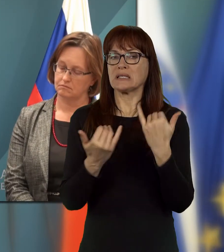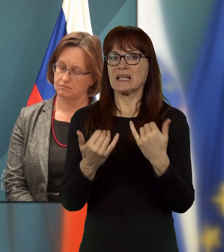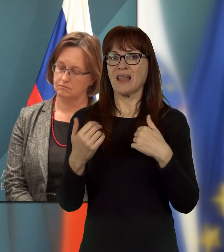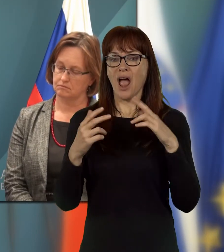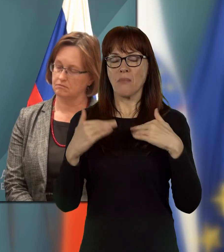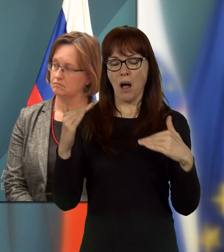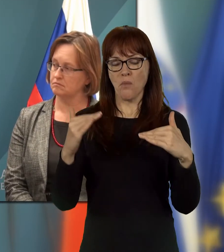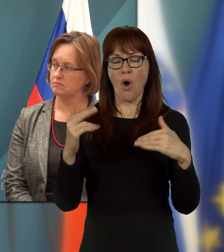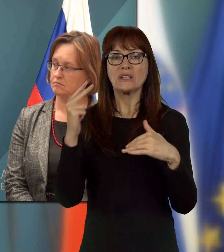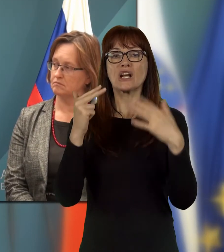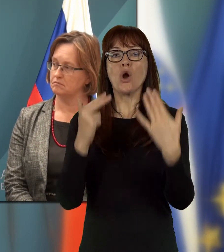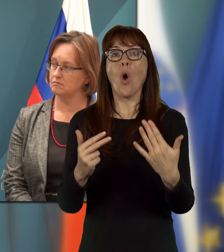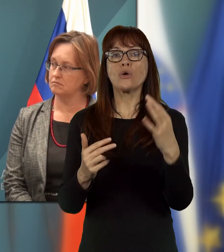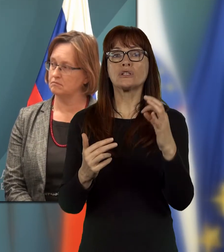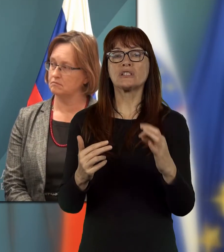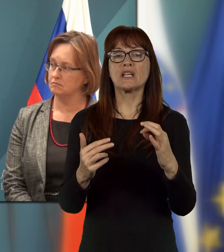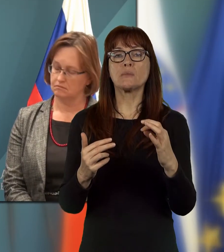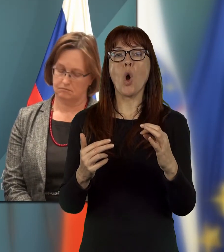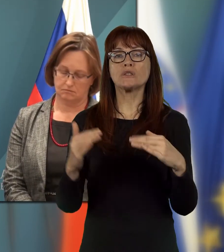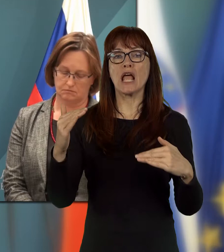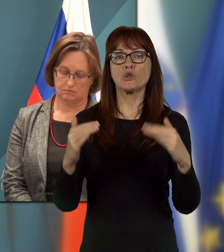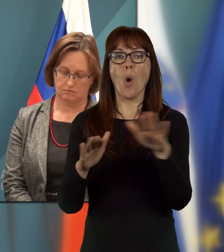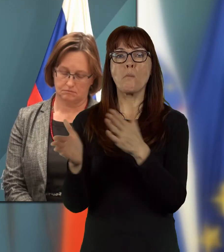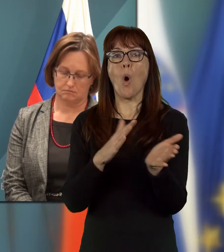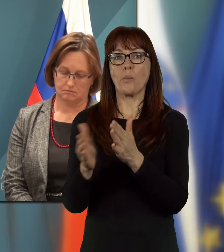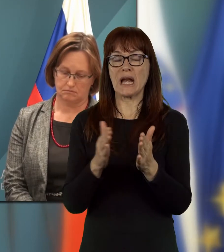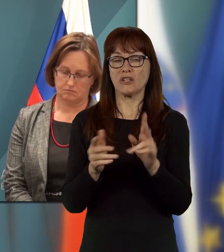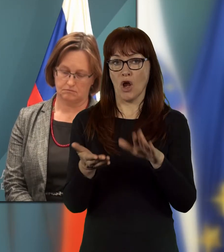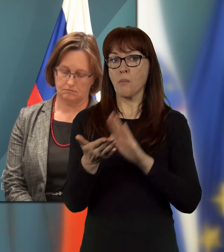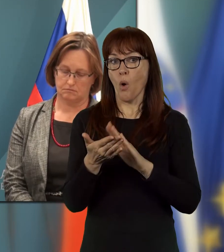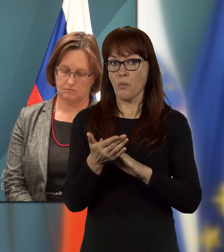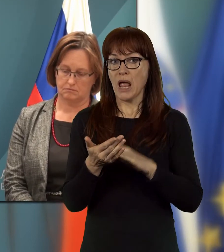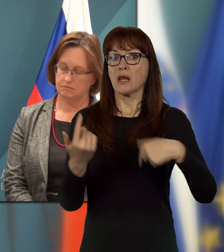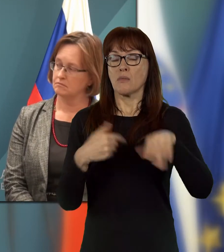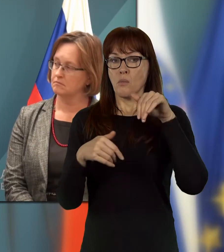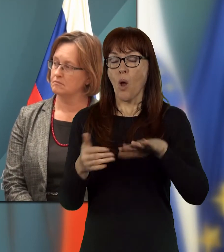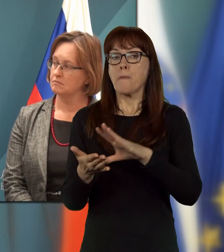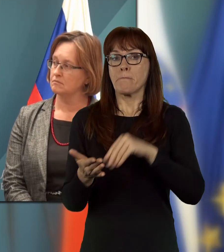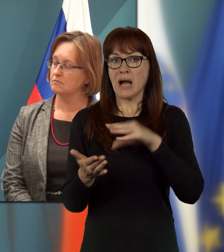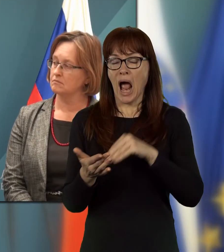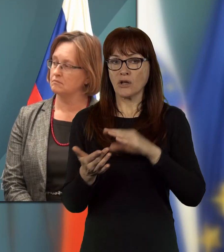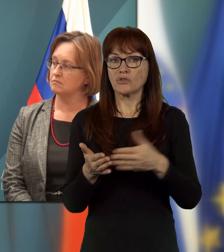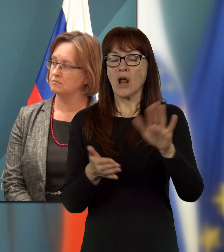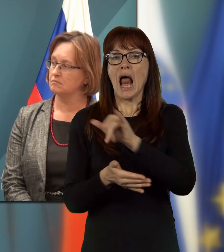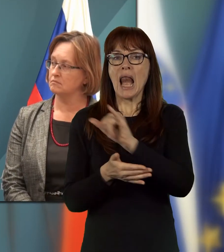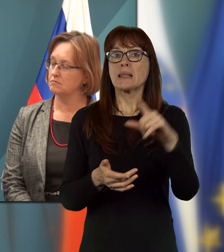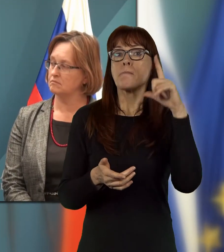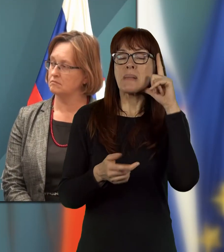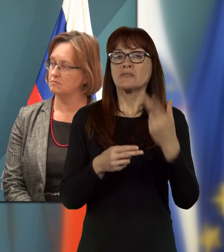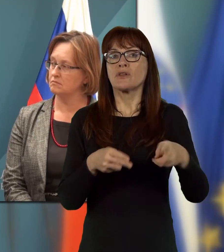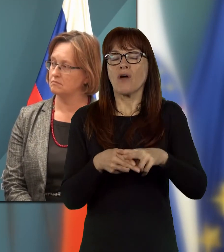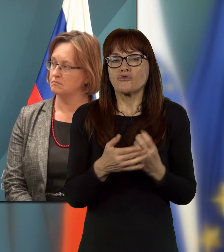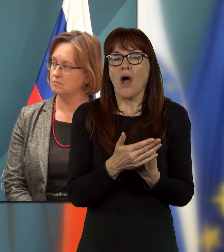smo na 83% povprečja. Torej, to pomeni, da bomo morali praktično